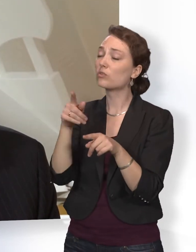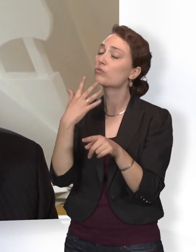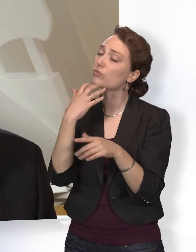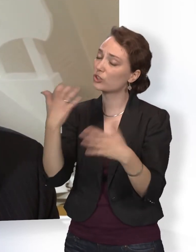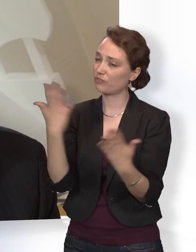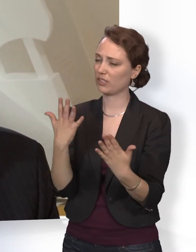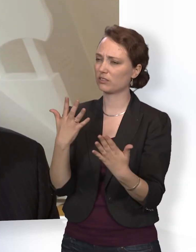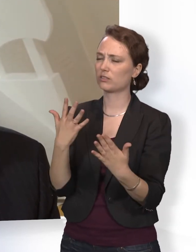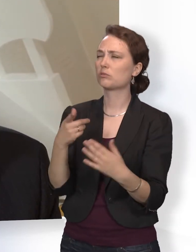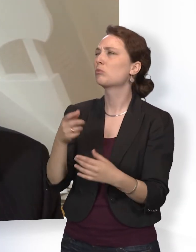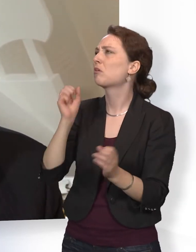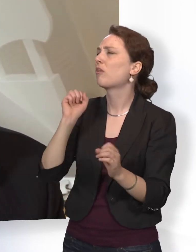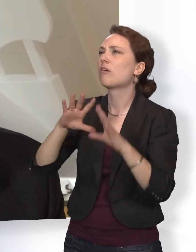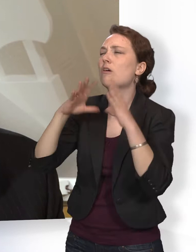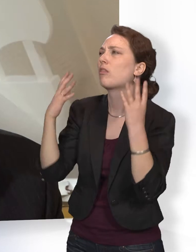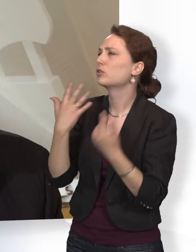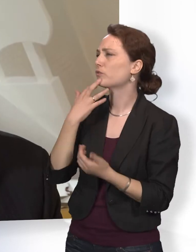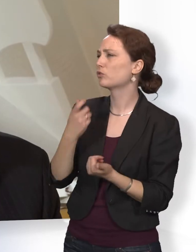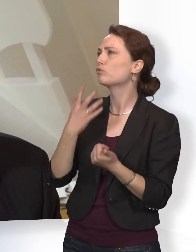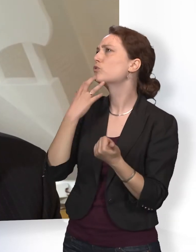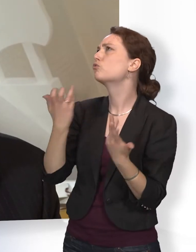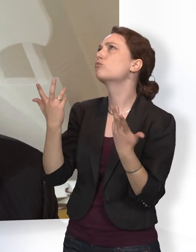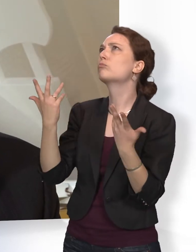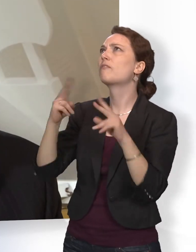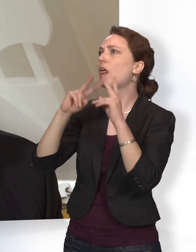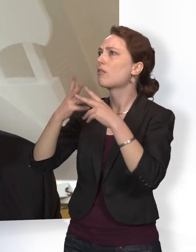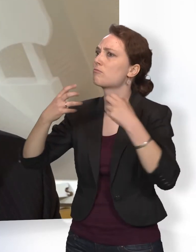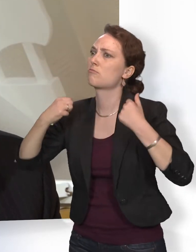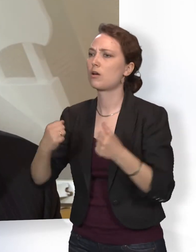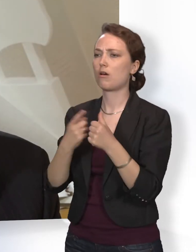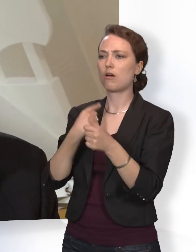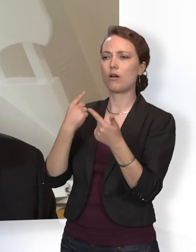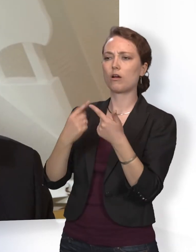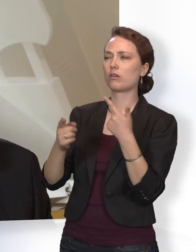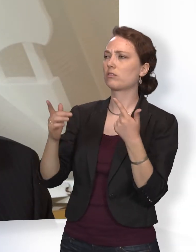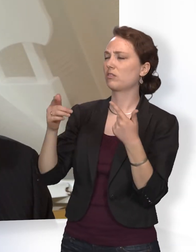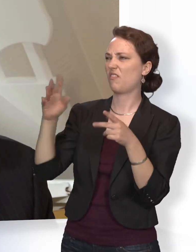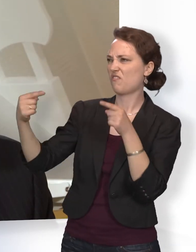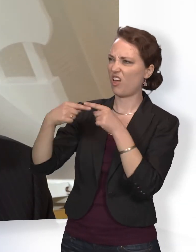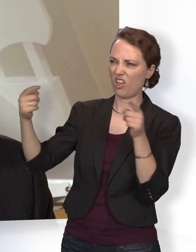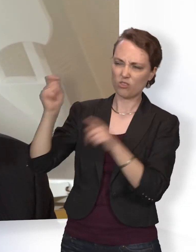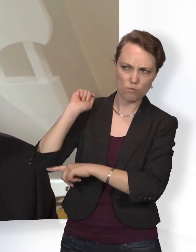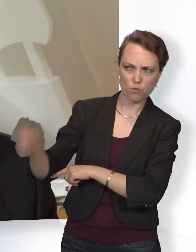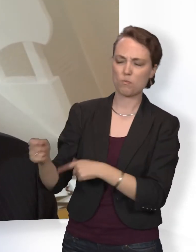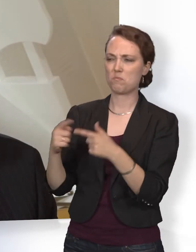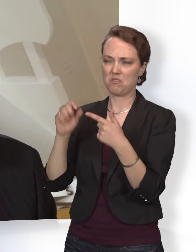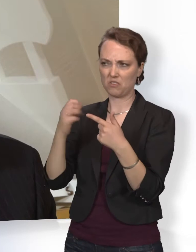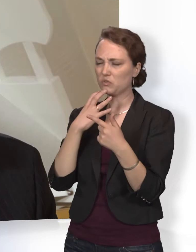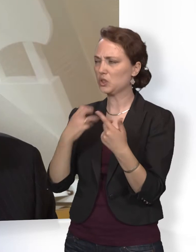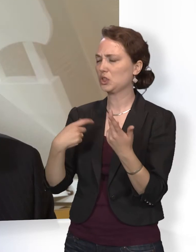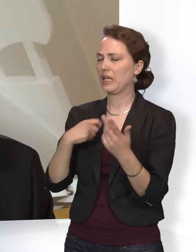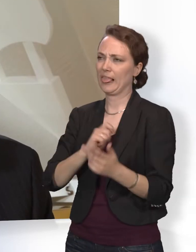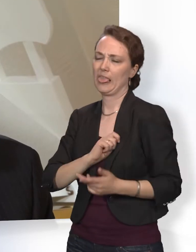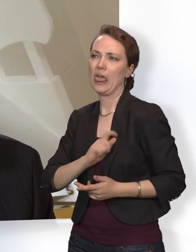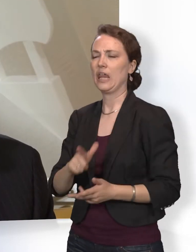Und er hätte sich wünschen können, alle Macht der Welt. Er hätte sich die Niederlage seiner Feinde wünschen können. Er hätte sich alle Reichtümer der